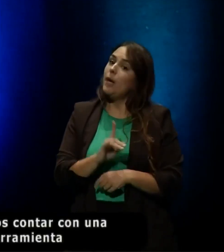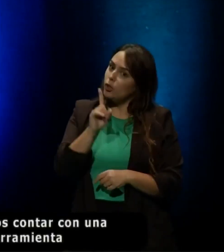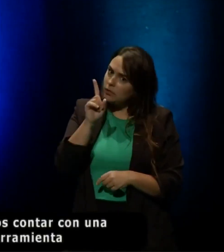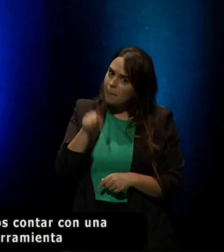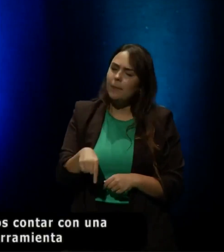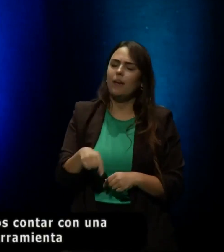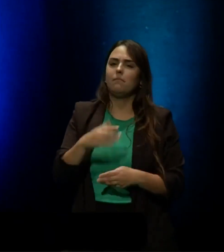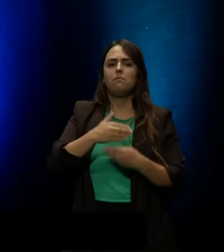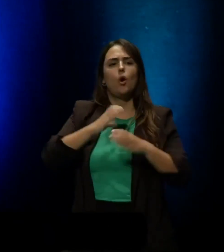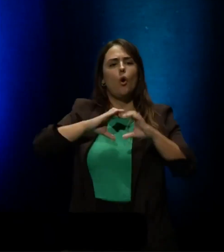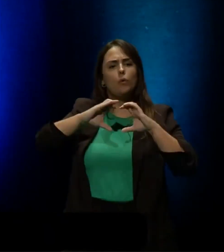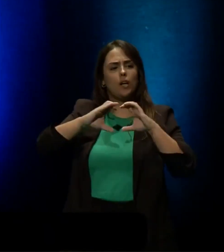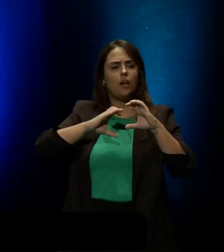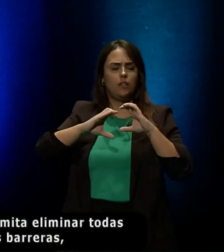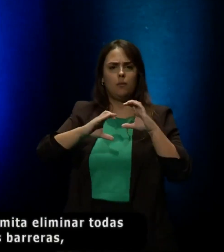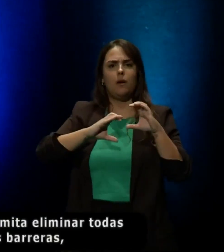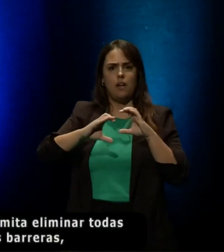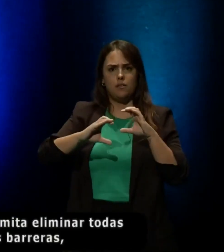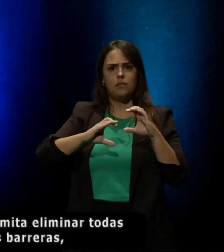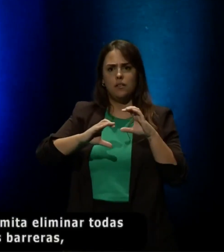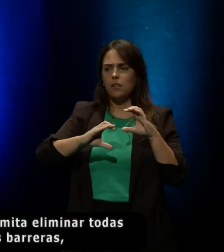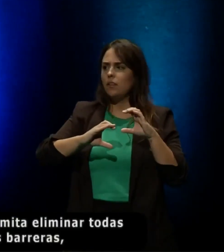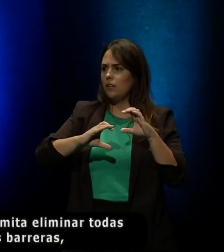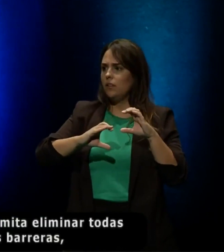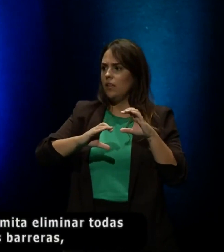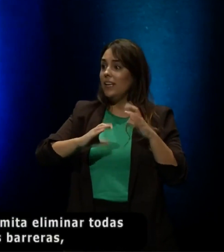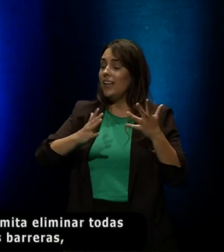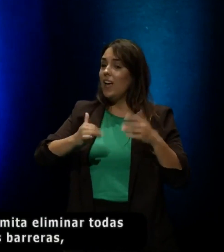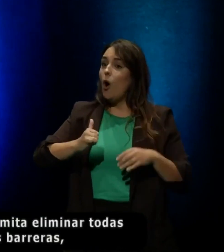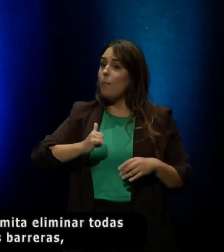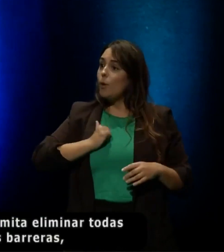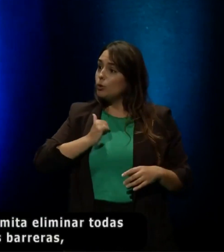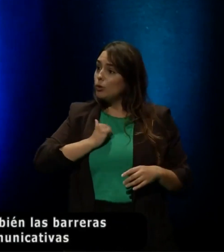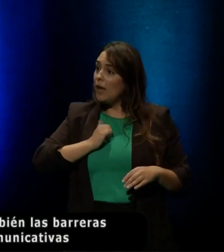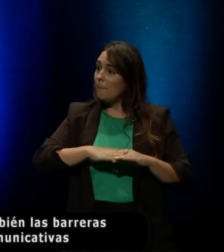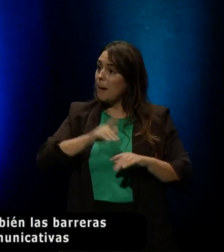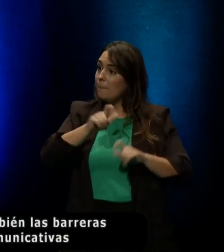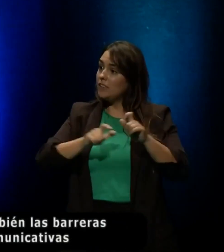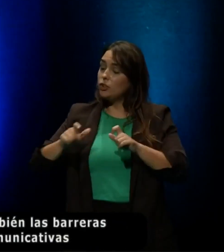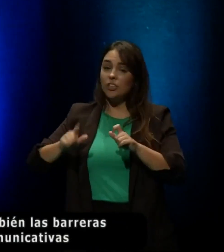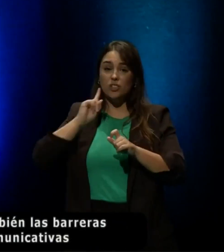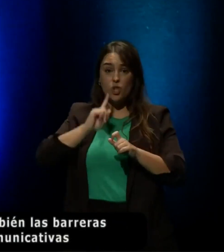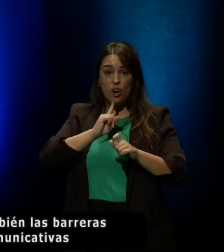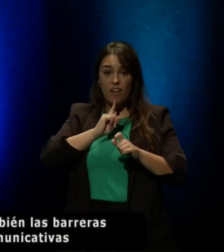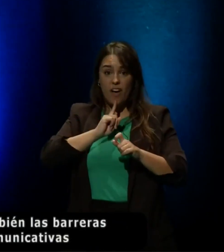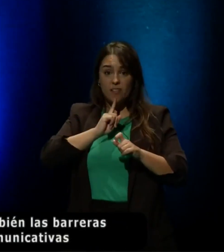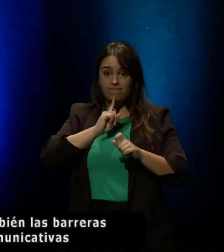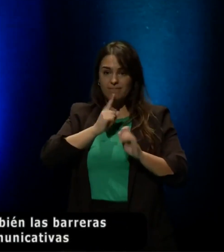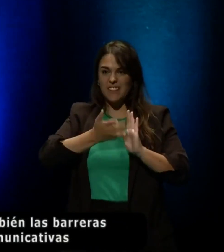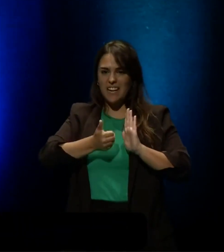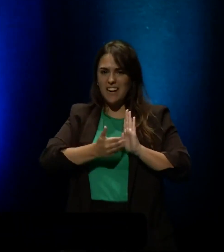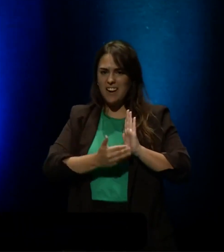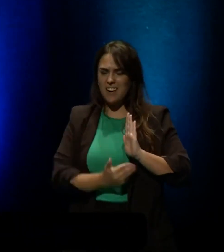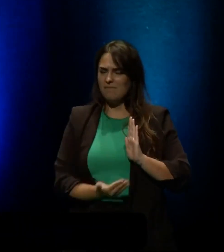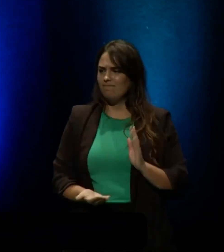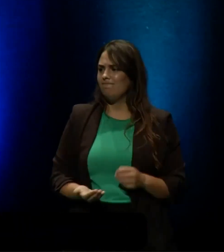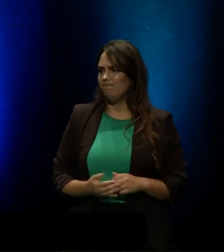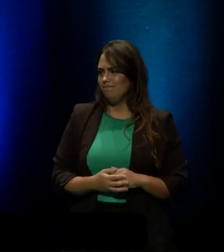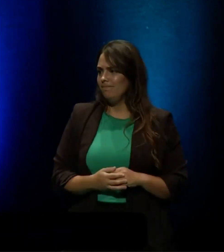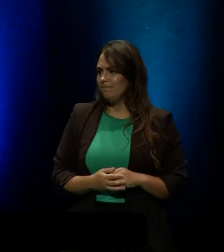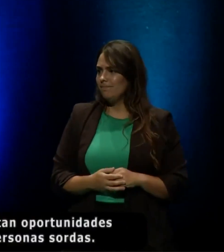barreras comunicativas que recortan oportunidades a las personas sordas.